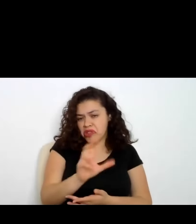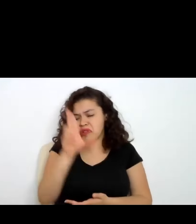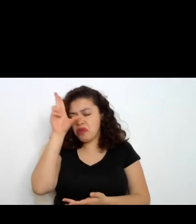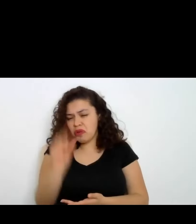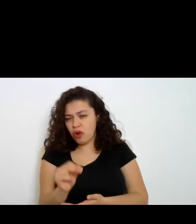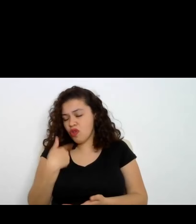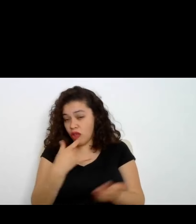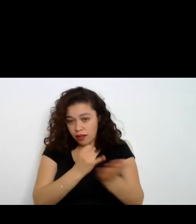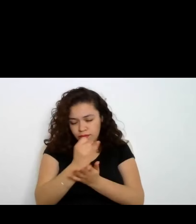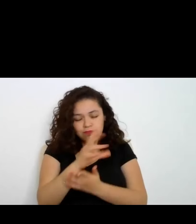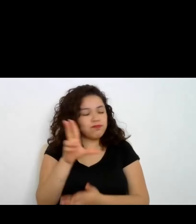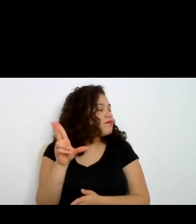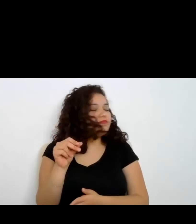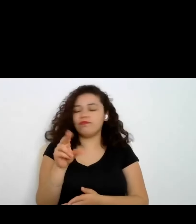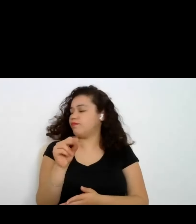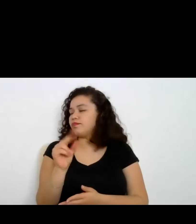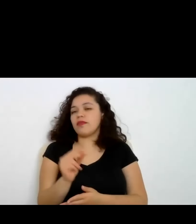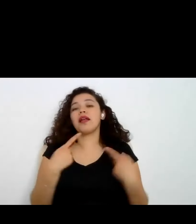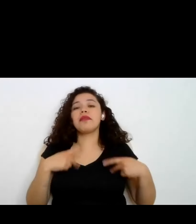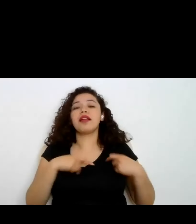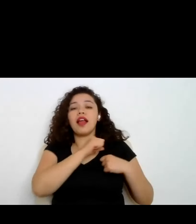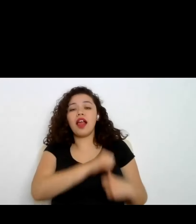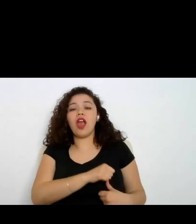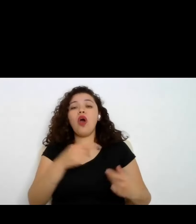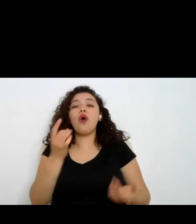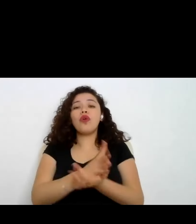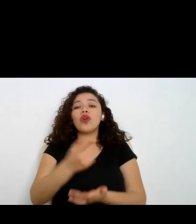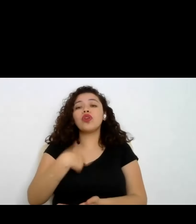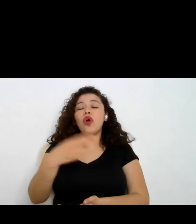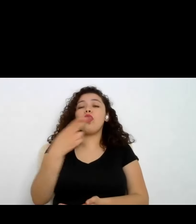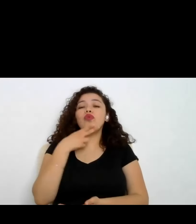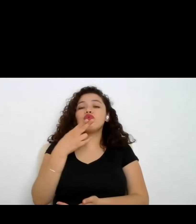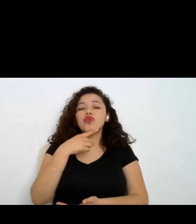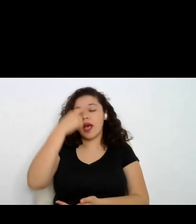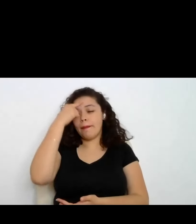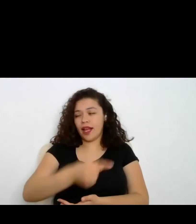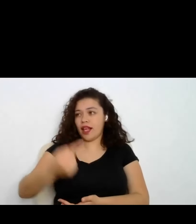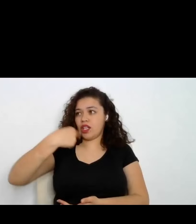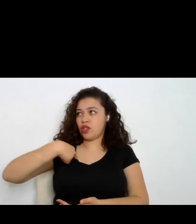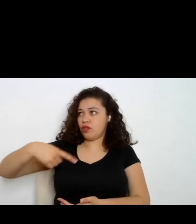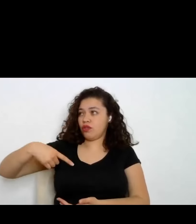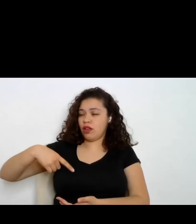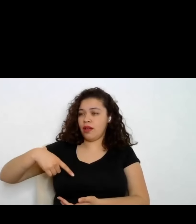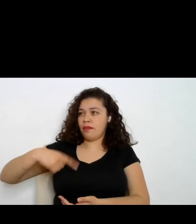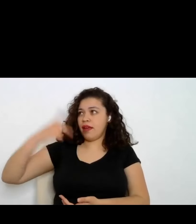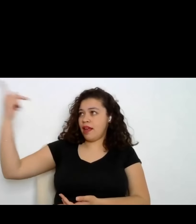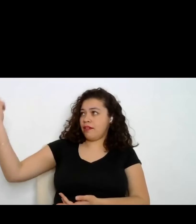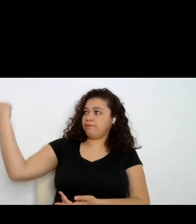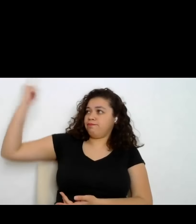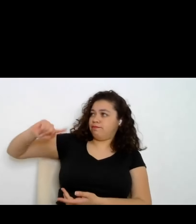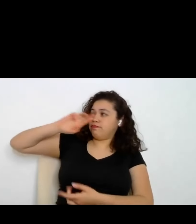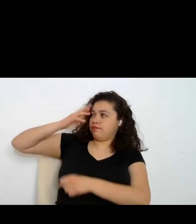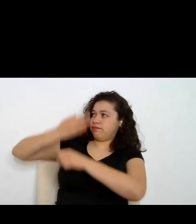datos personales. El encargado solo los puede utilizar para lo que yo responsable se los haya dado. En este